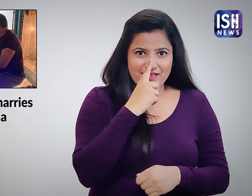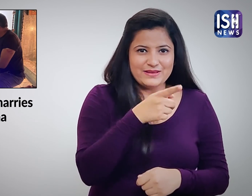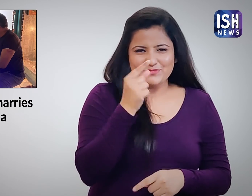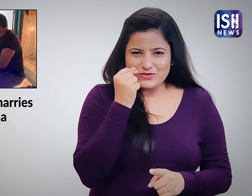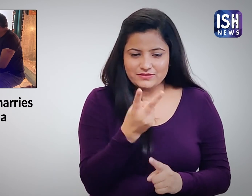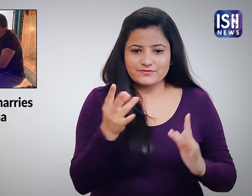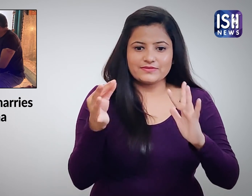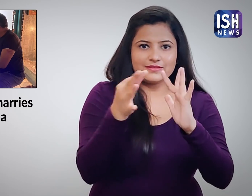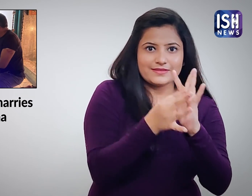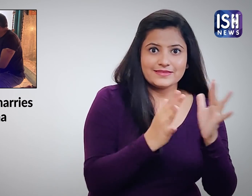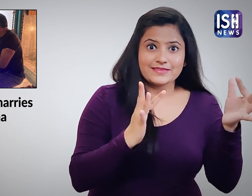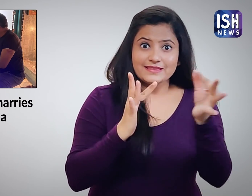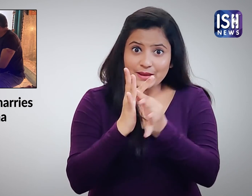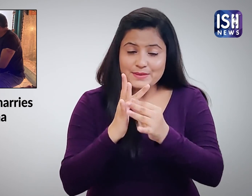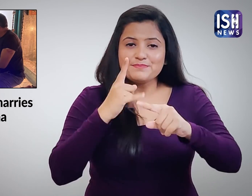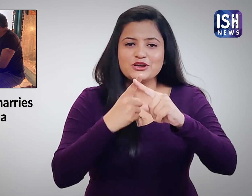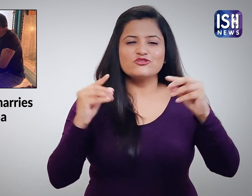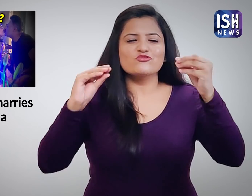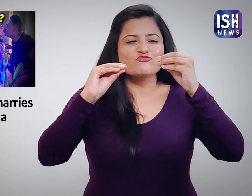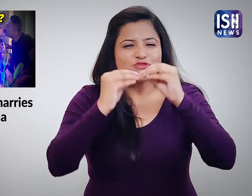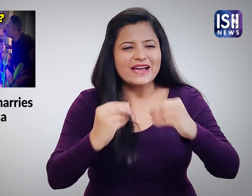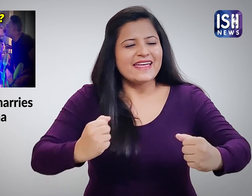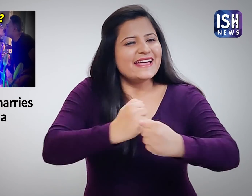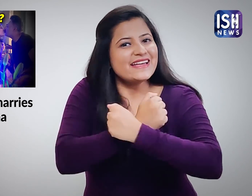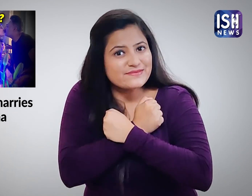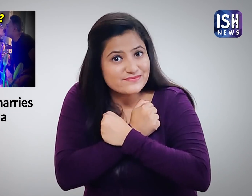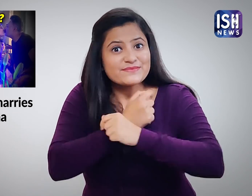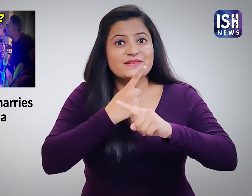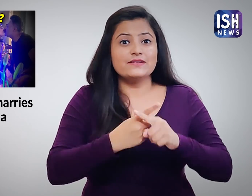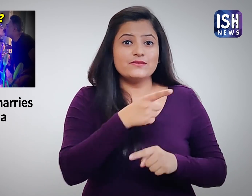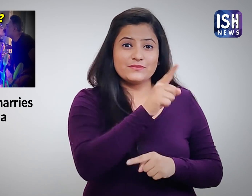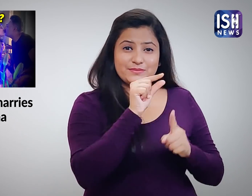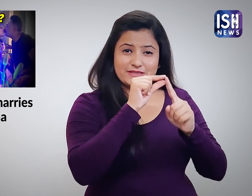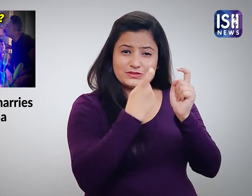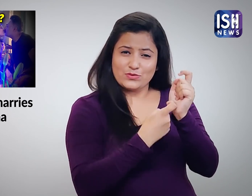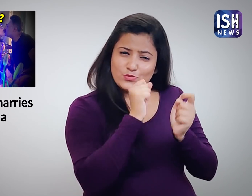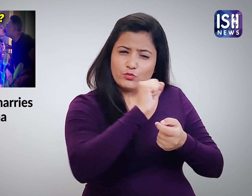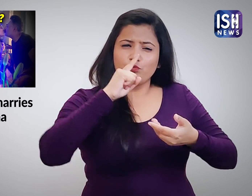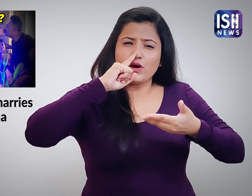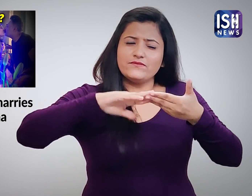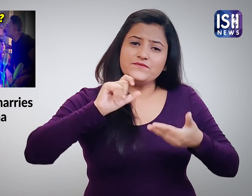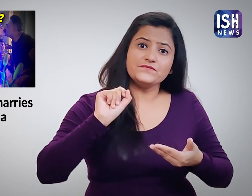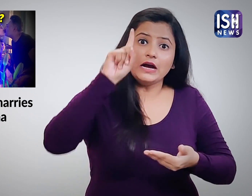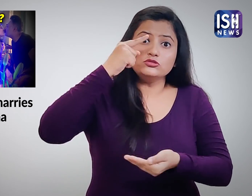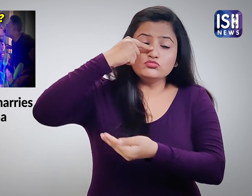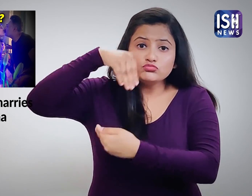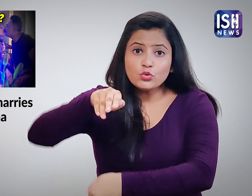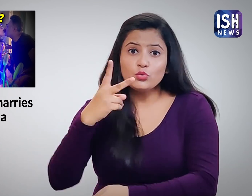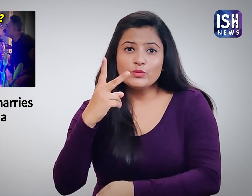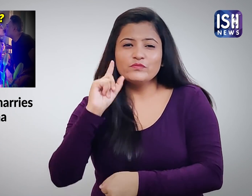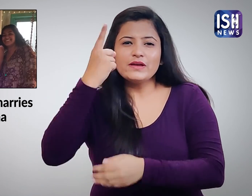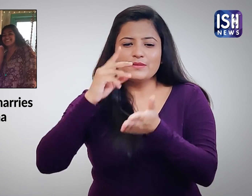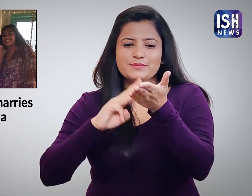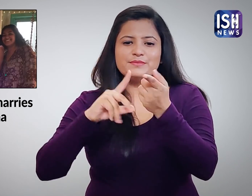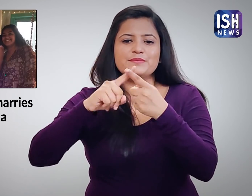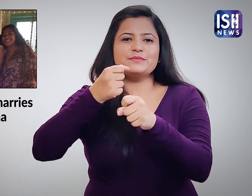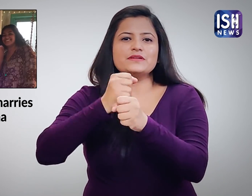दुसरे को अंगुठियां पहनाई किस किया और गले लगाया। पहली शादी से राज की बेटियां मेगना और पूजा भी